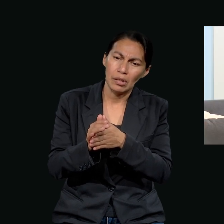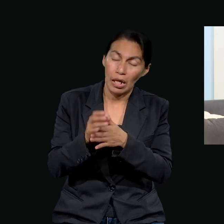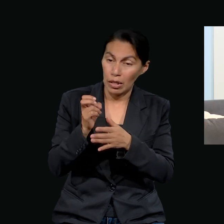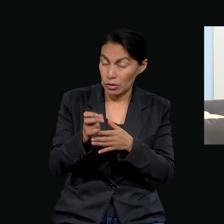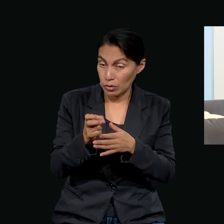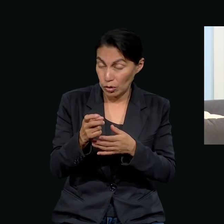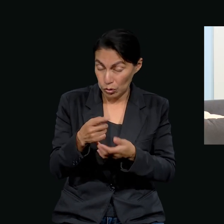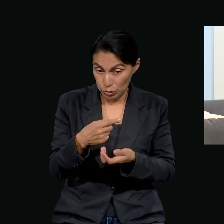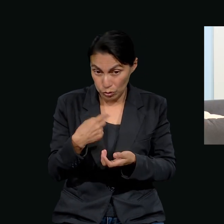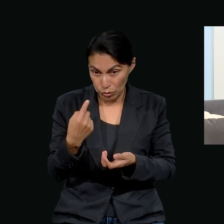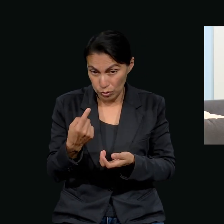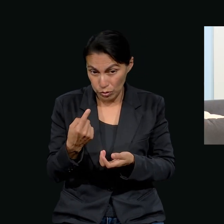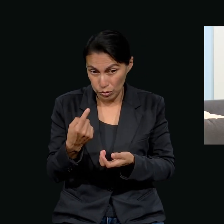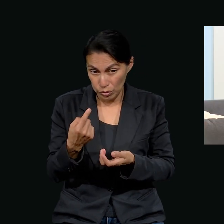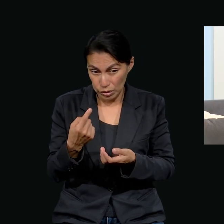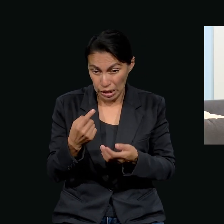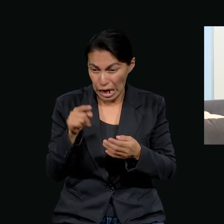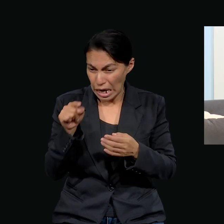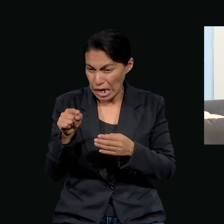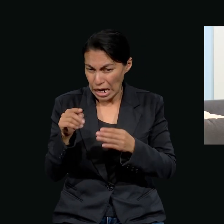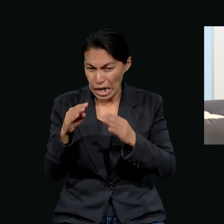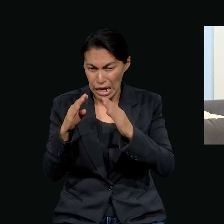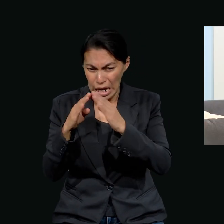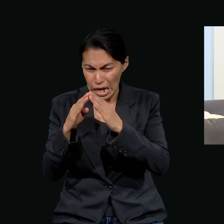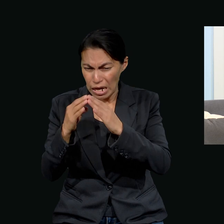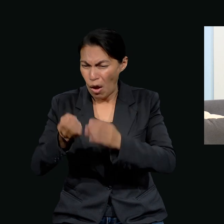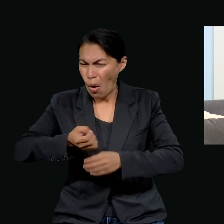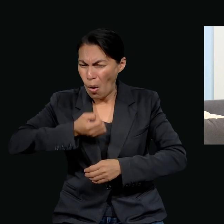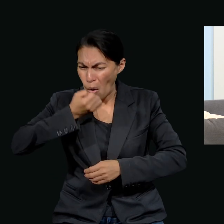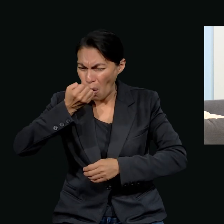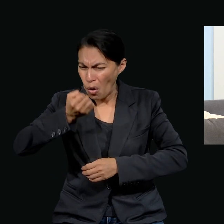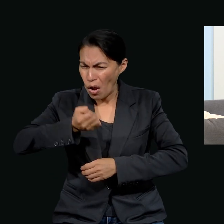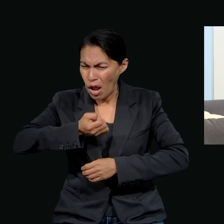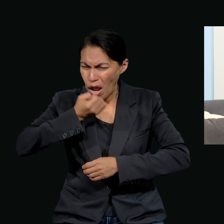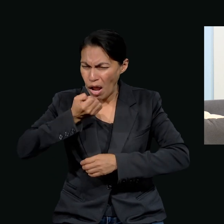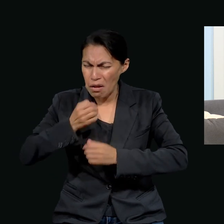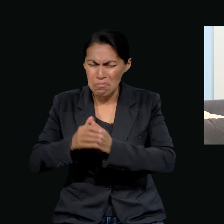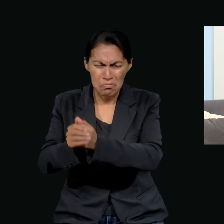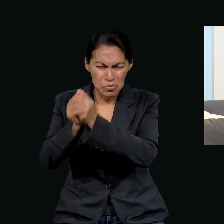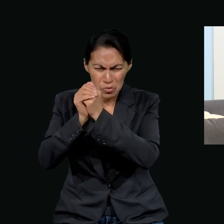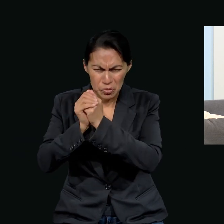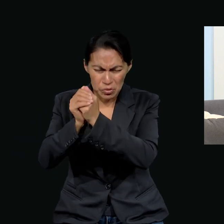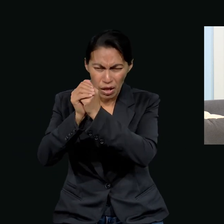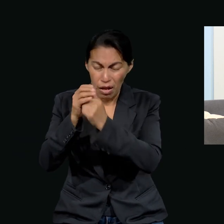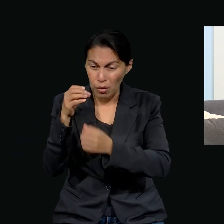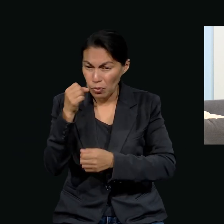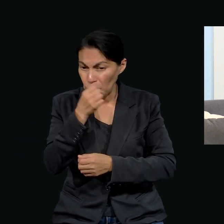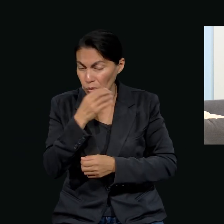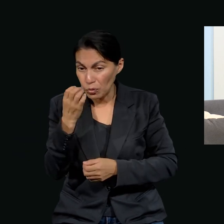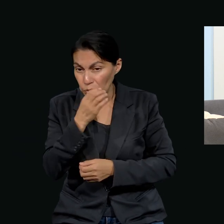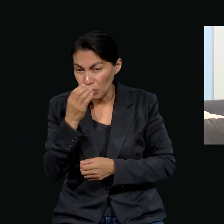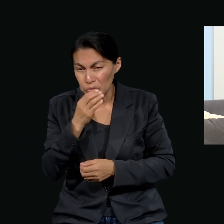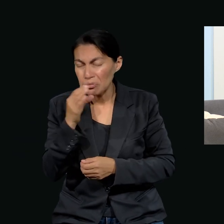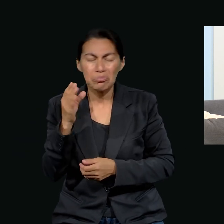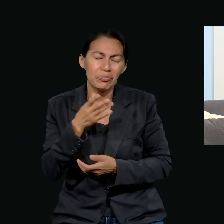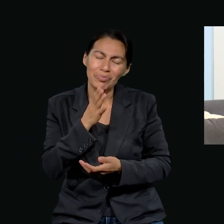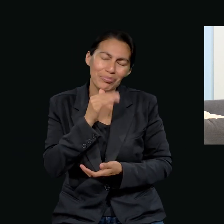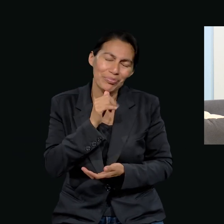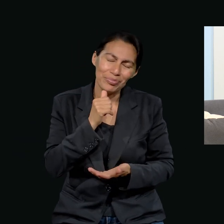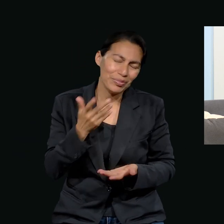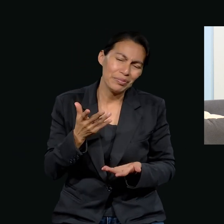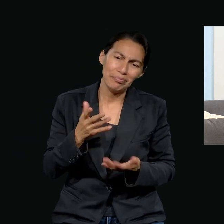Pero era una época en que todavía no permitían las casas de culto. Prácticamente la obra misionera era